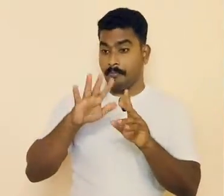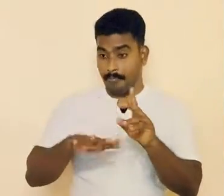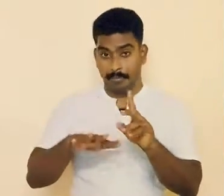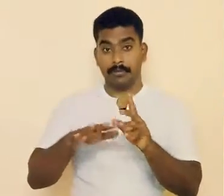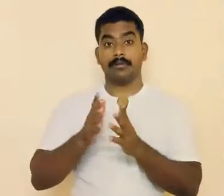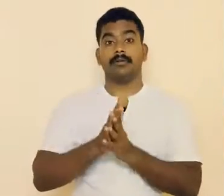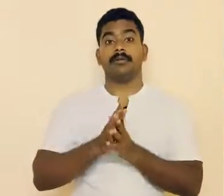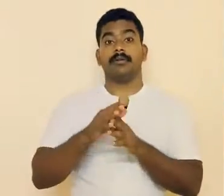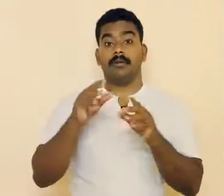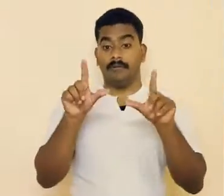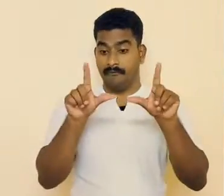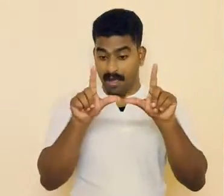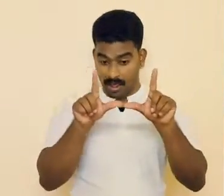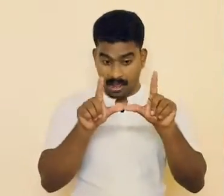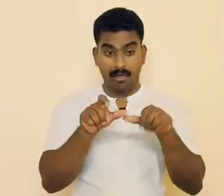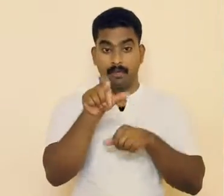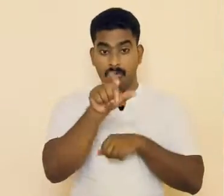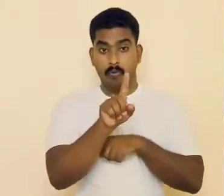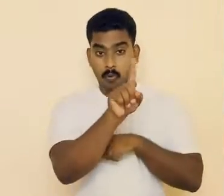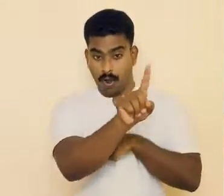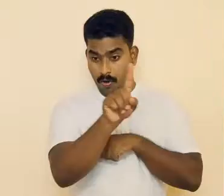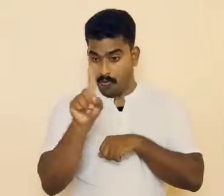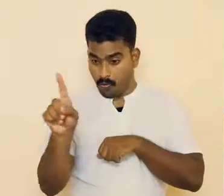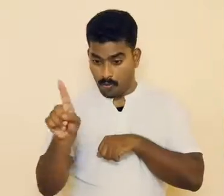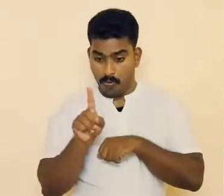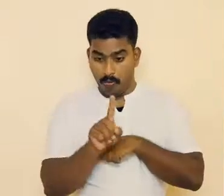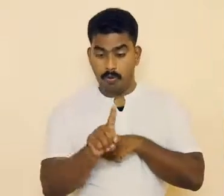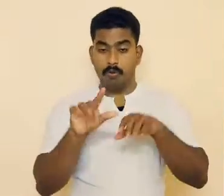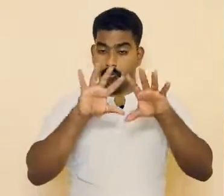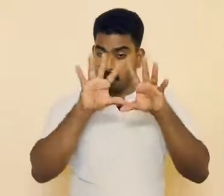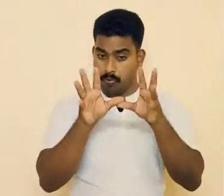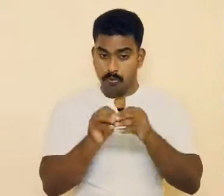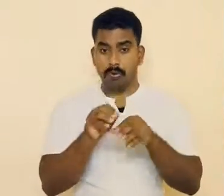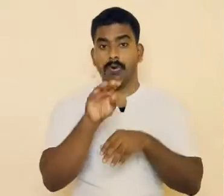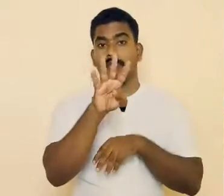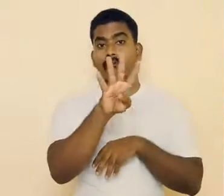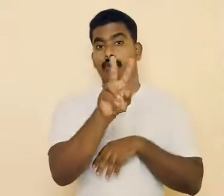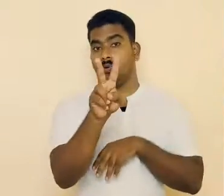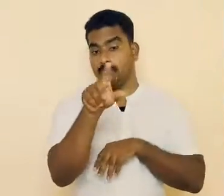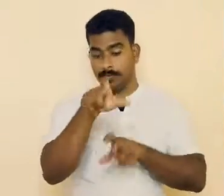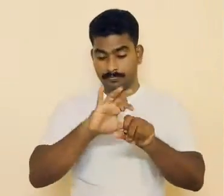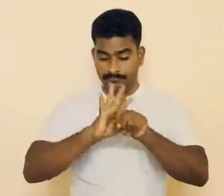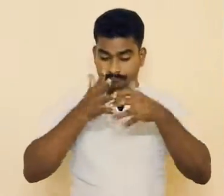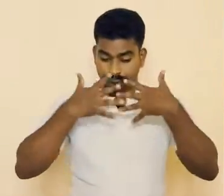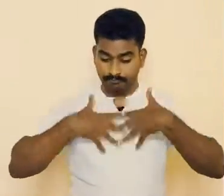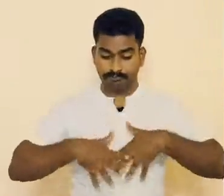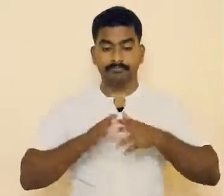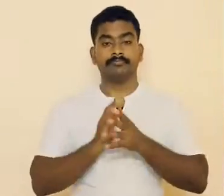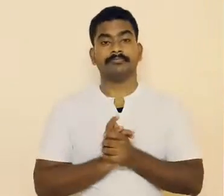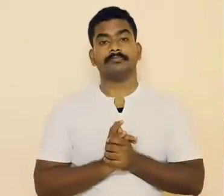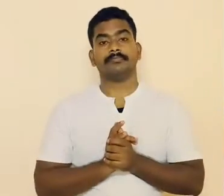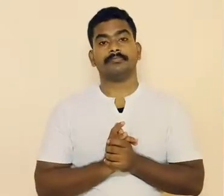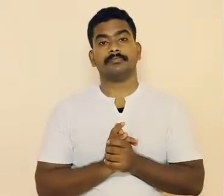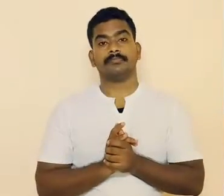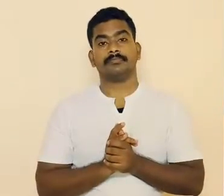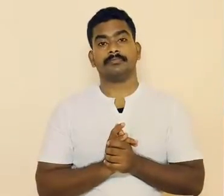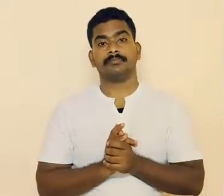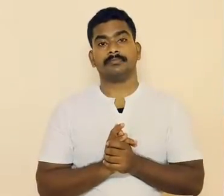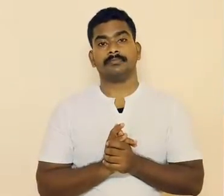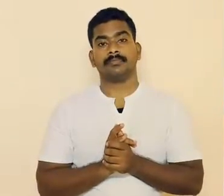കൊല്ലം, പത്തനംതിട്ട, വയനാട് എന്നിവിടങ്ങളിൽ നിന്ന് ഓരോരുത്തർക്കുമാണ് കോവിഡ് രോഗബാധ സ്ഥിരീകരിച്ചത്.